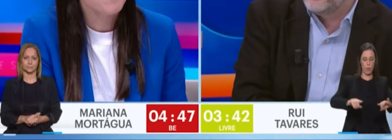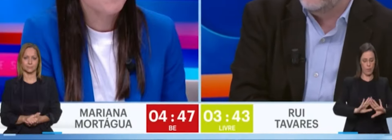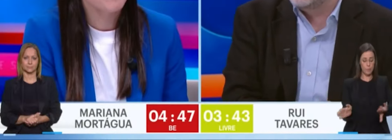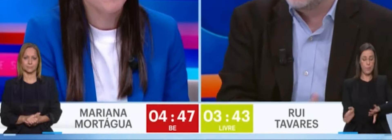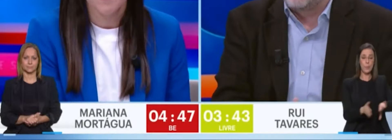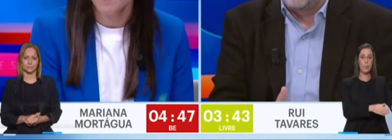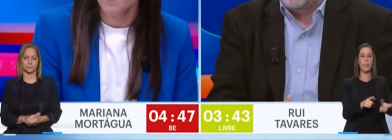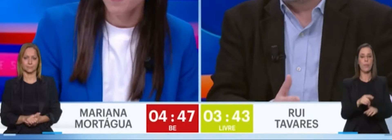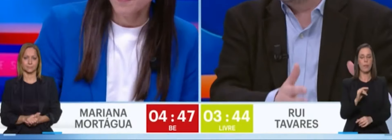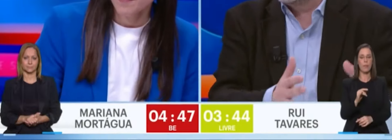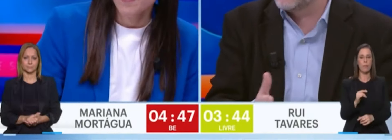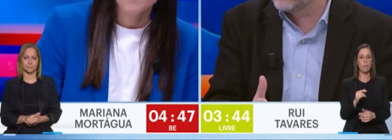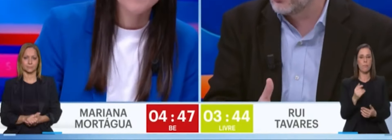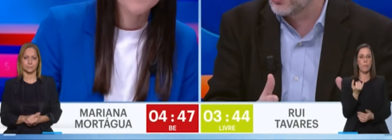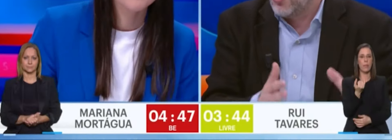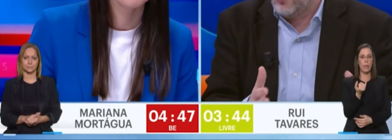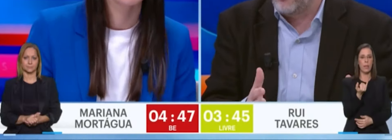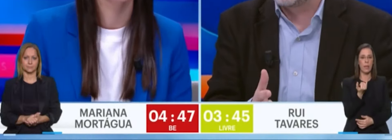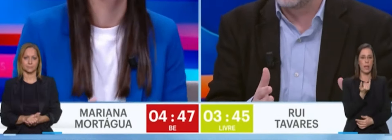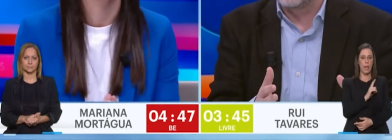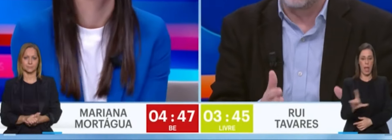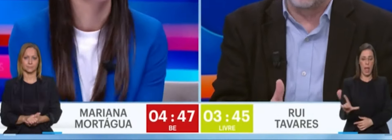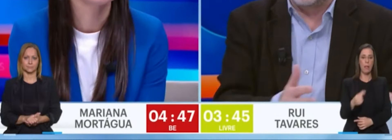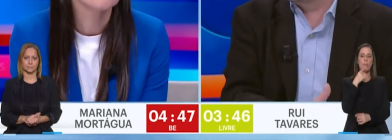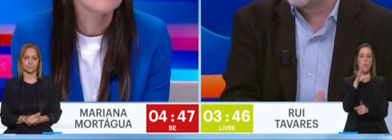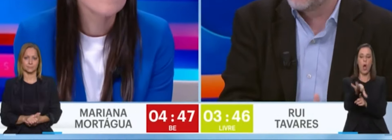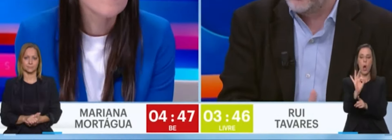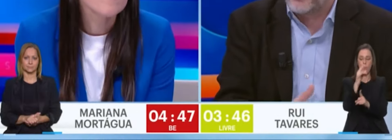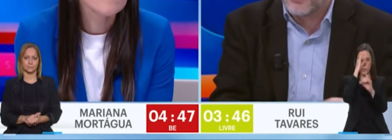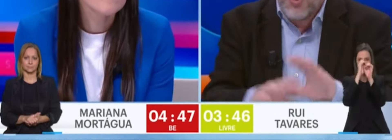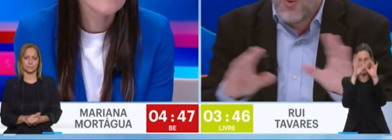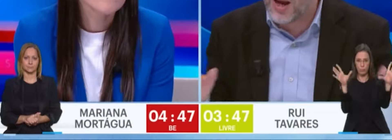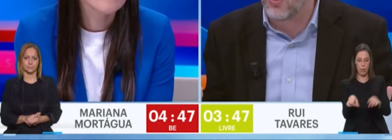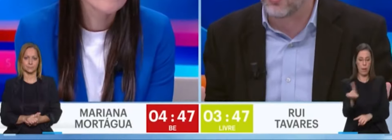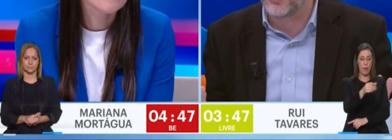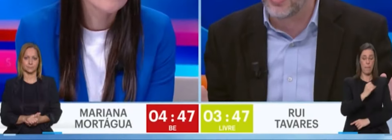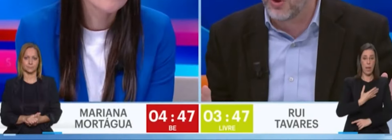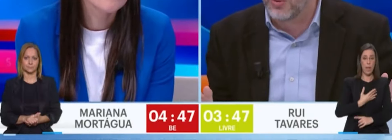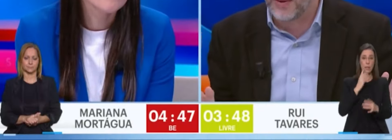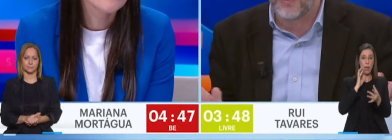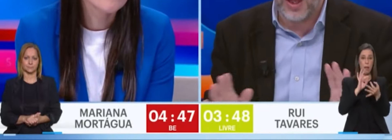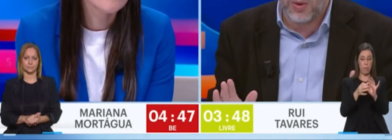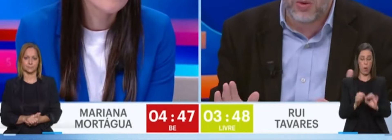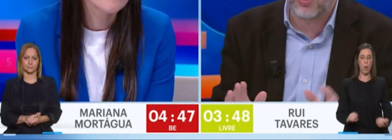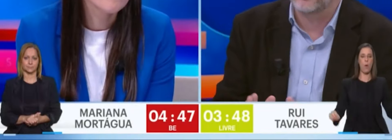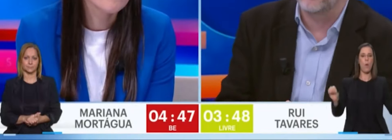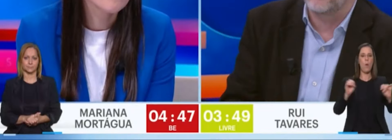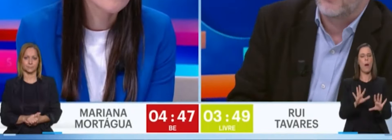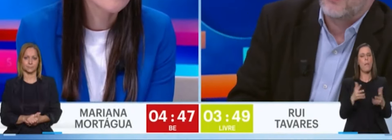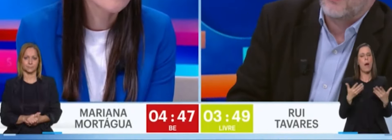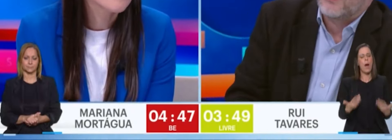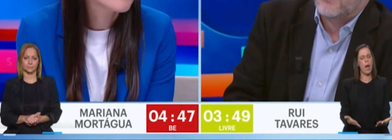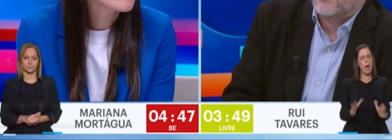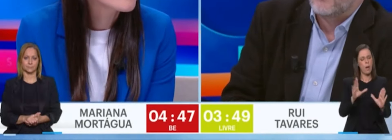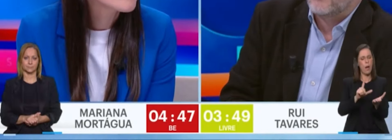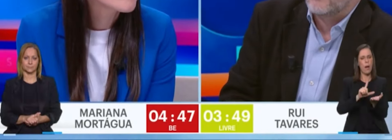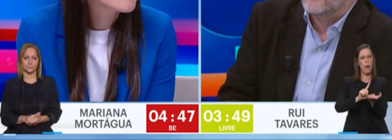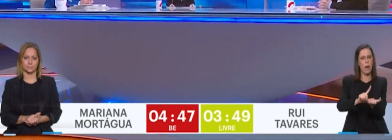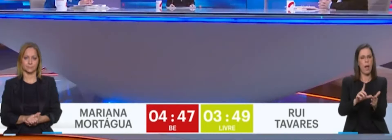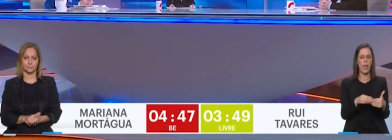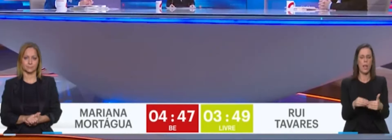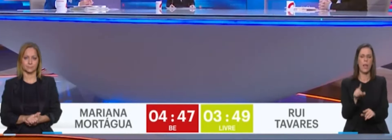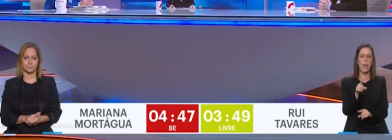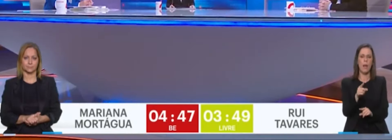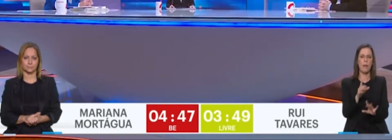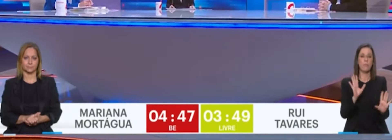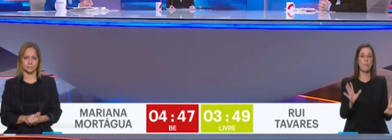e o que a iniciativa Liberal diz nas suas opções ideológicas e depois o PSD não há congruência nenhuma seja nesta altura ravar não convém